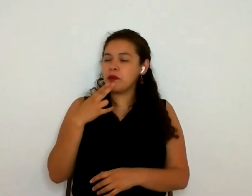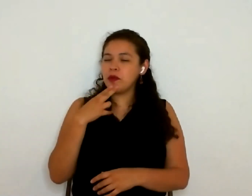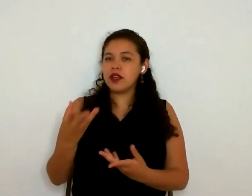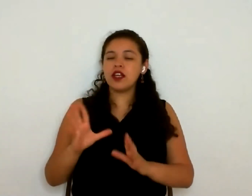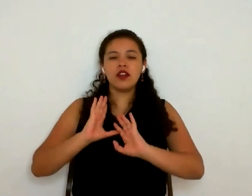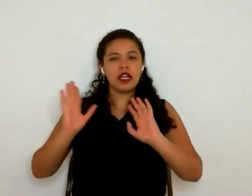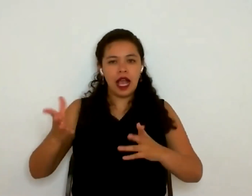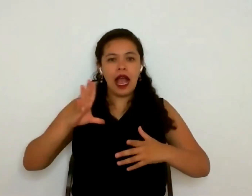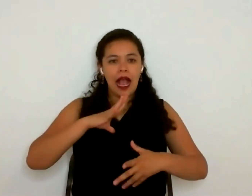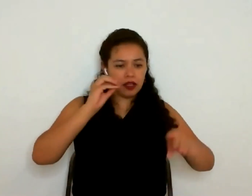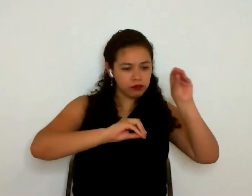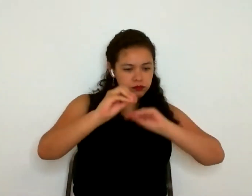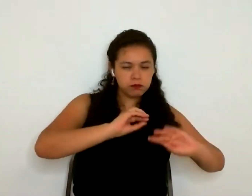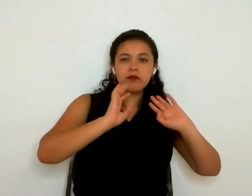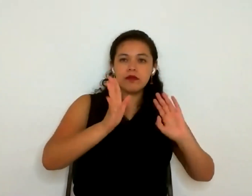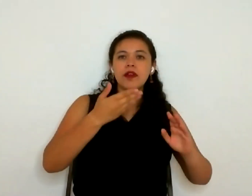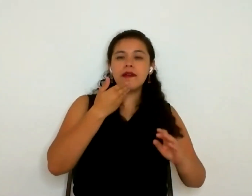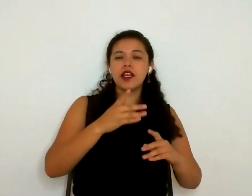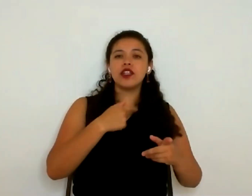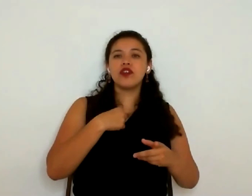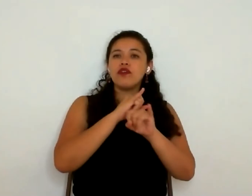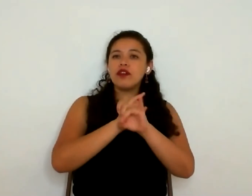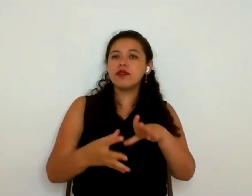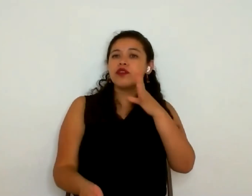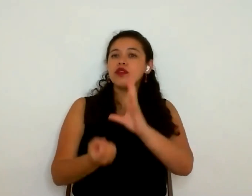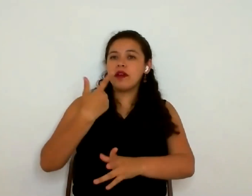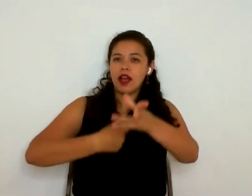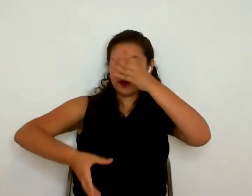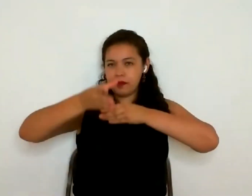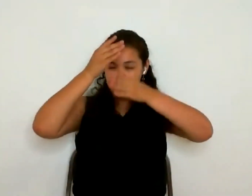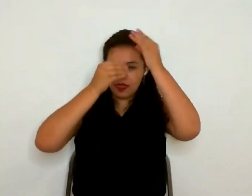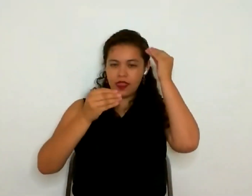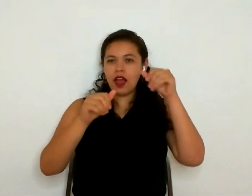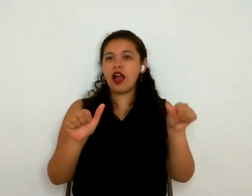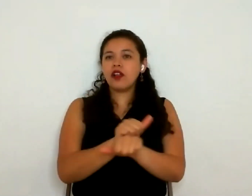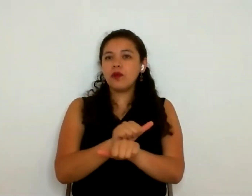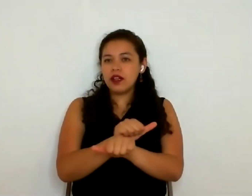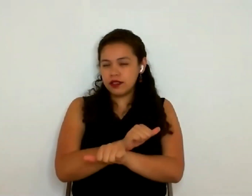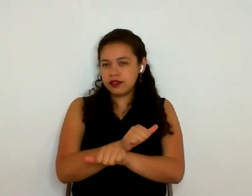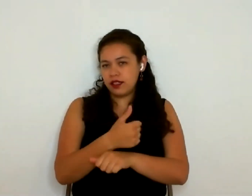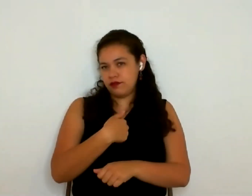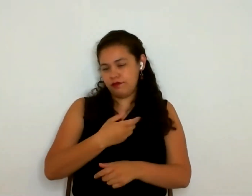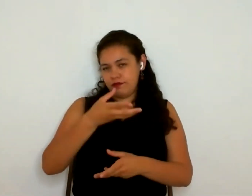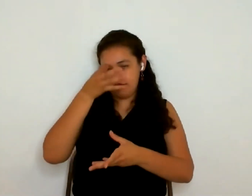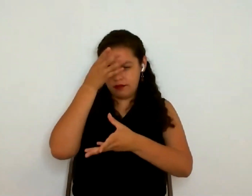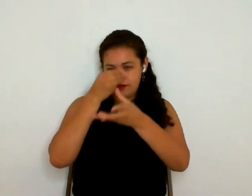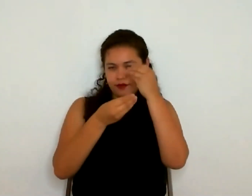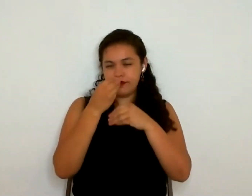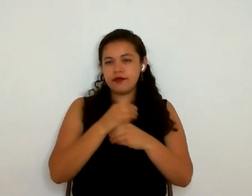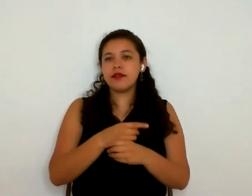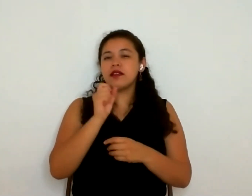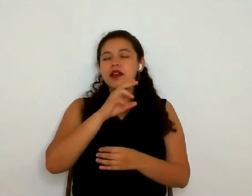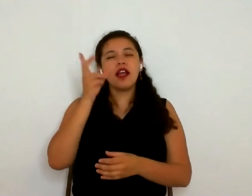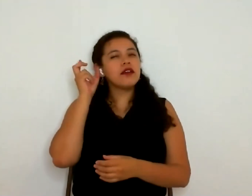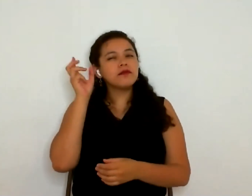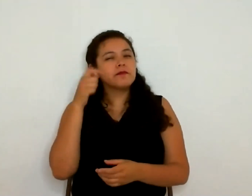manejamos y seguirme actualizando y pues te está escuchando y aprendiendo para verificar también si